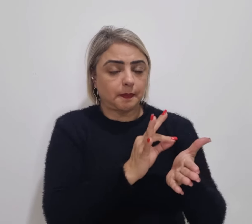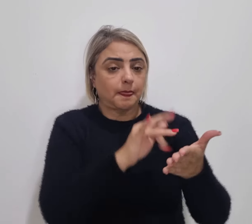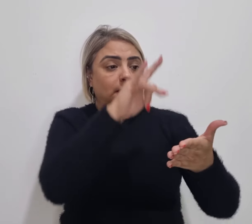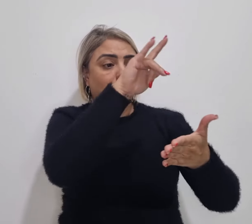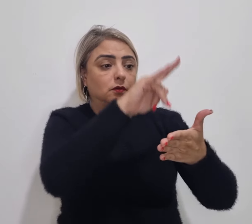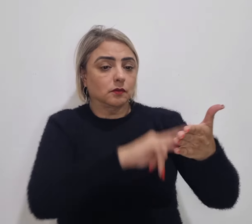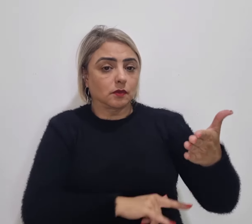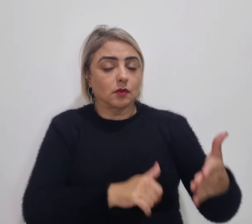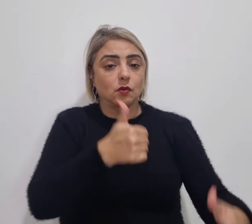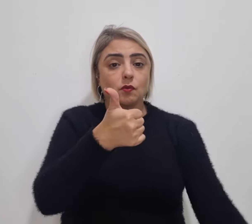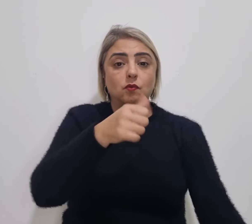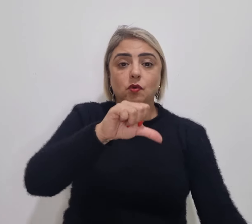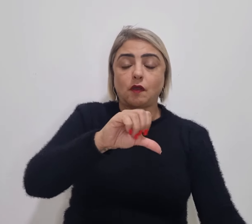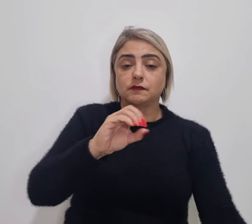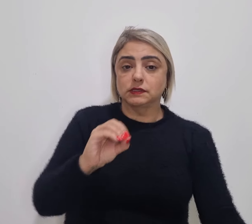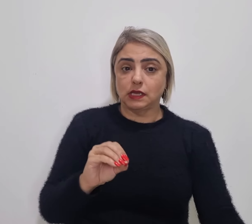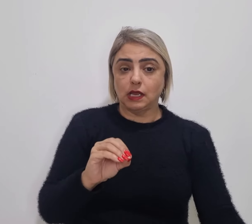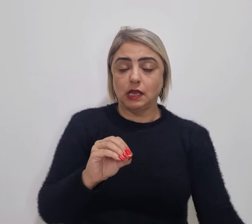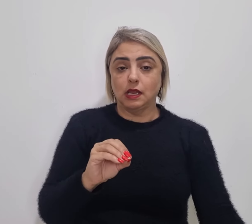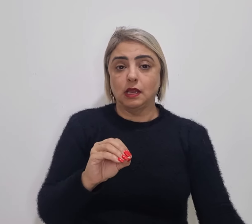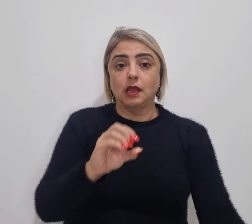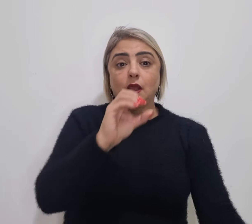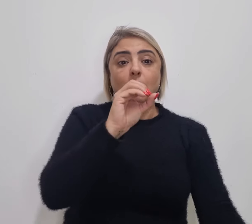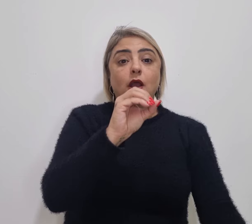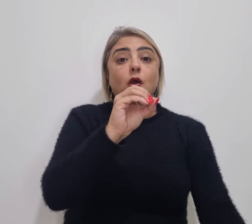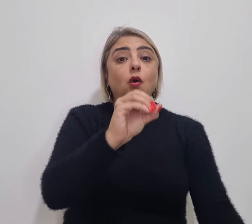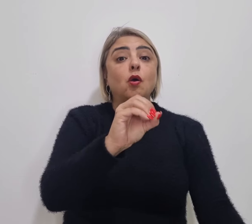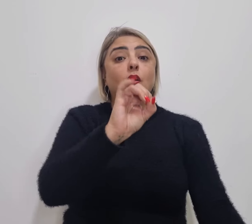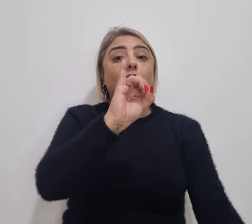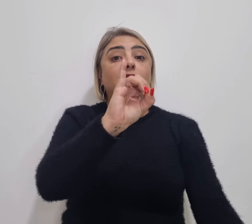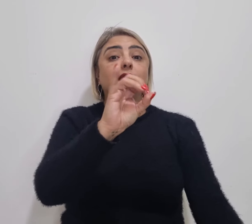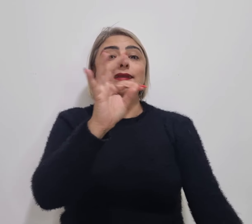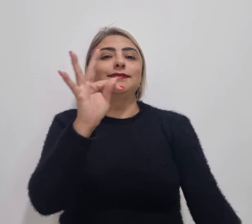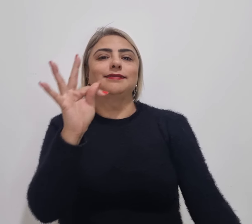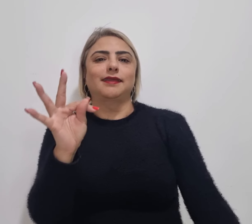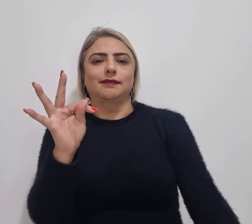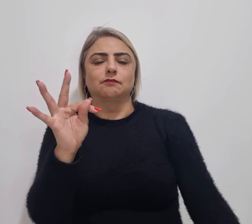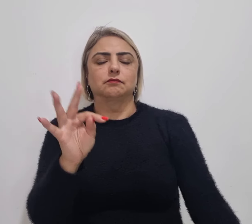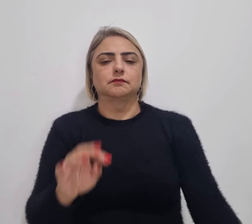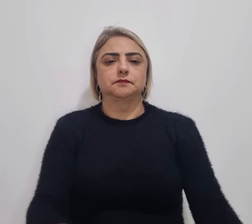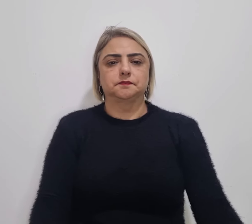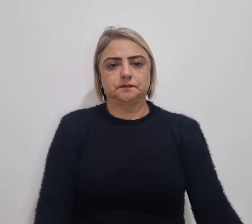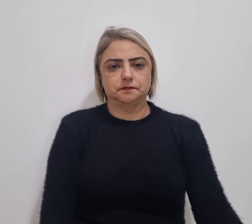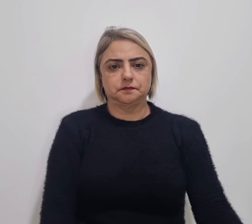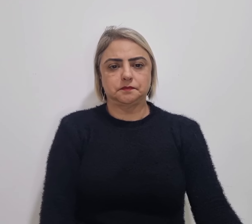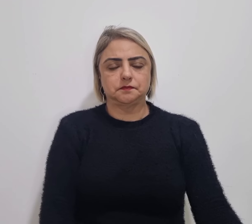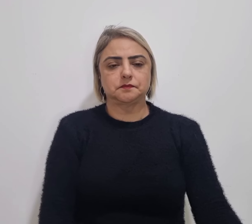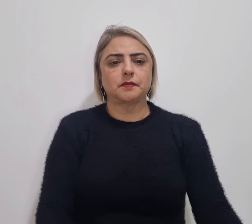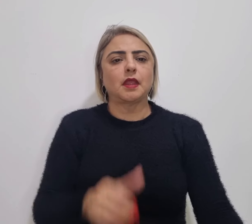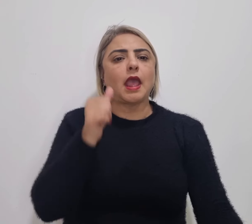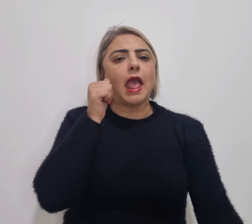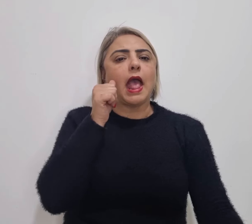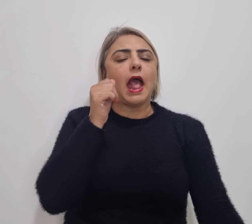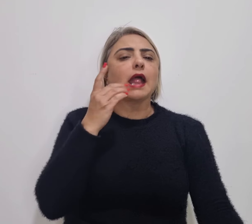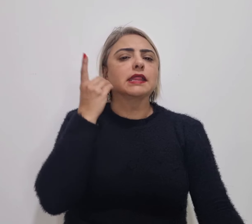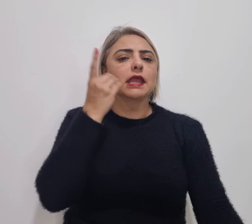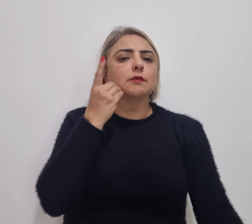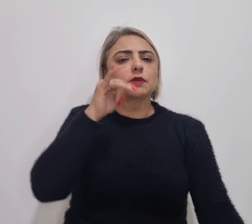190 da Organização Internacional do Trabalho. A deputada Juliana Cardoso,